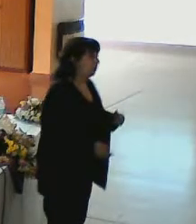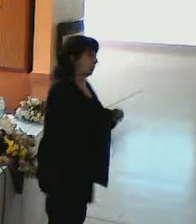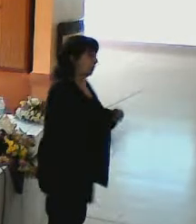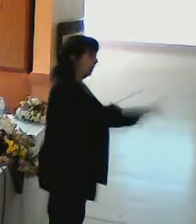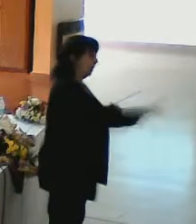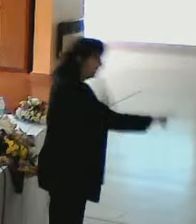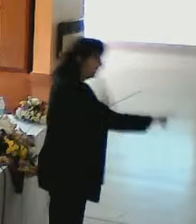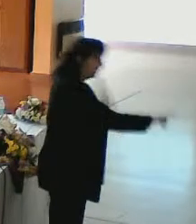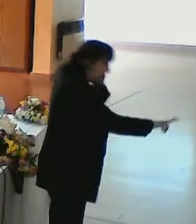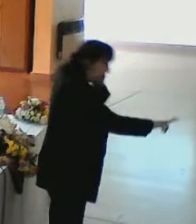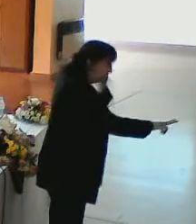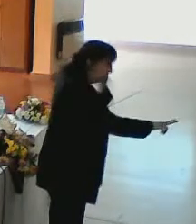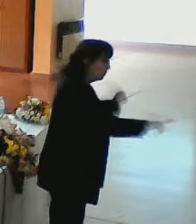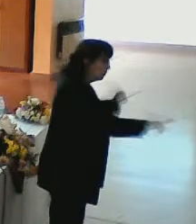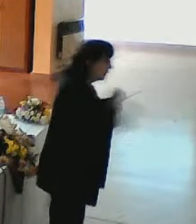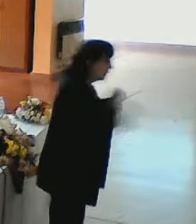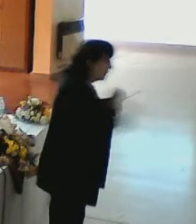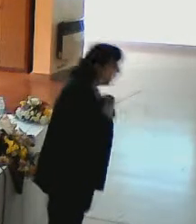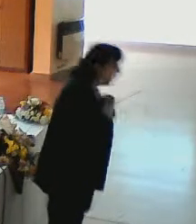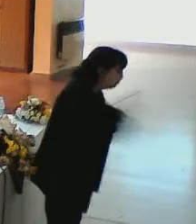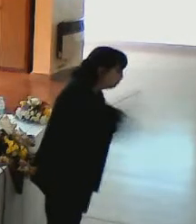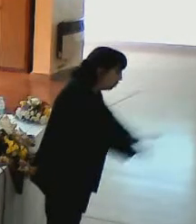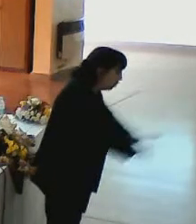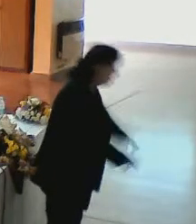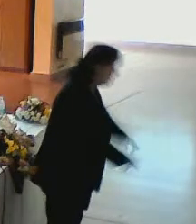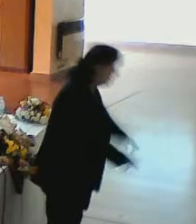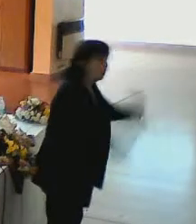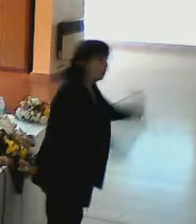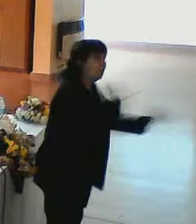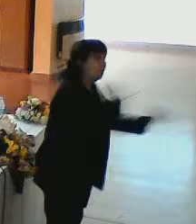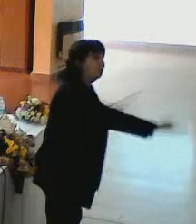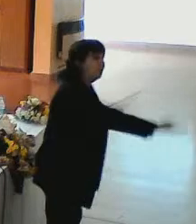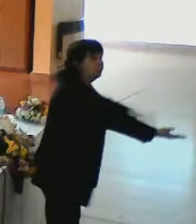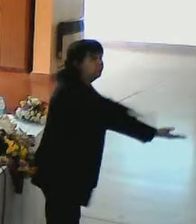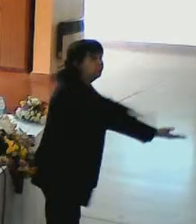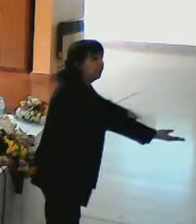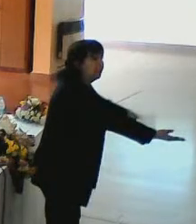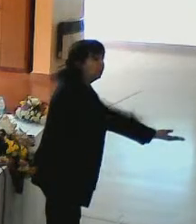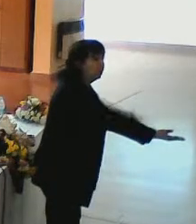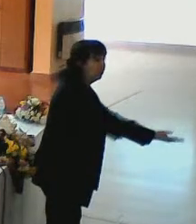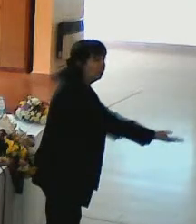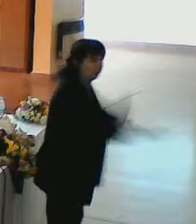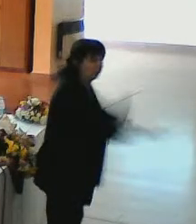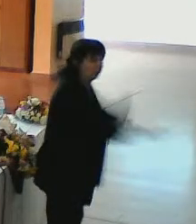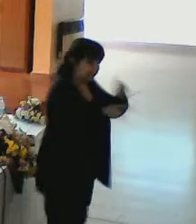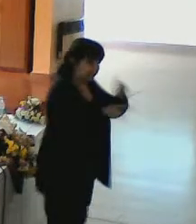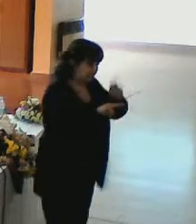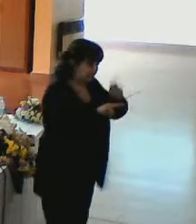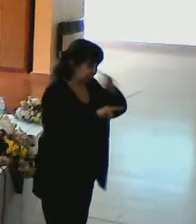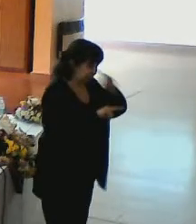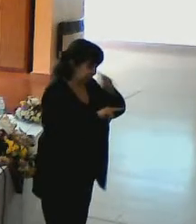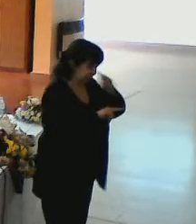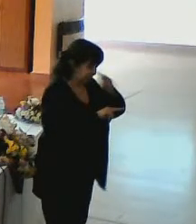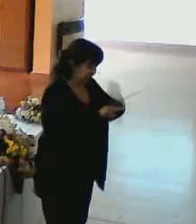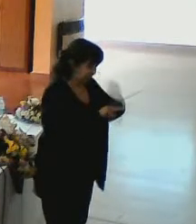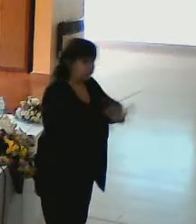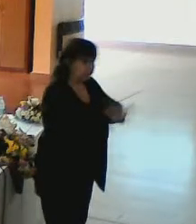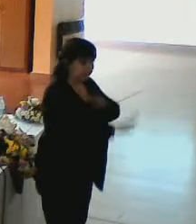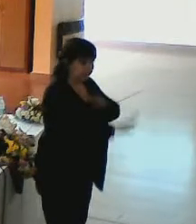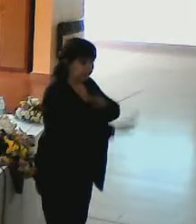que no puede quedarse quieto es normal, es una cosa que corresponde a su etapa evolutiva, ¿sí?